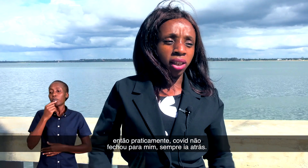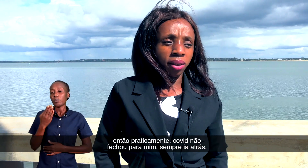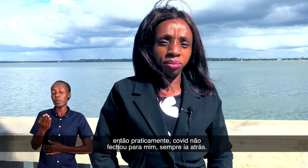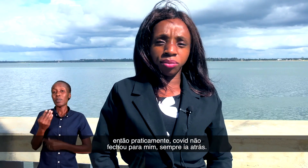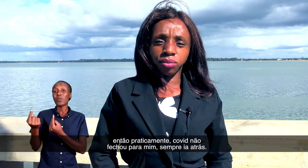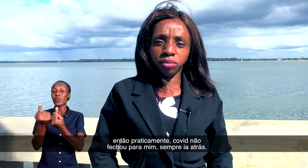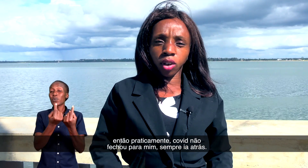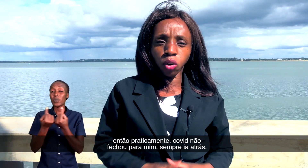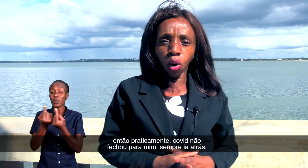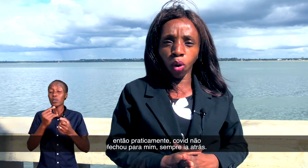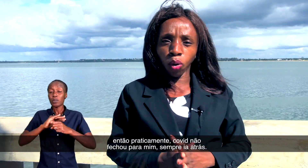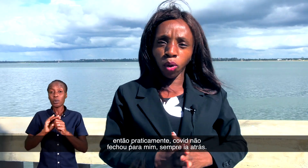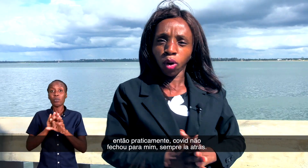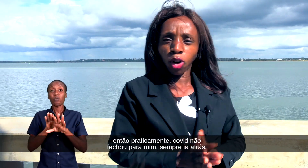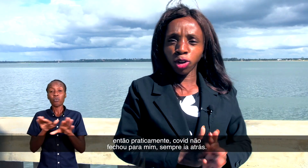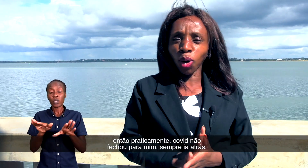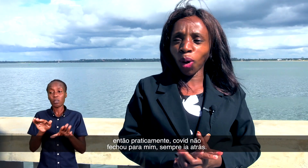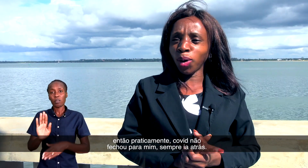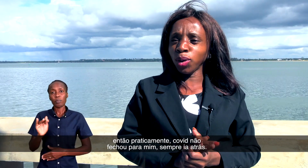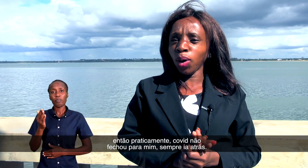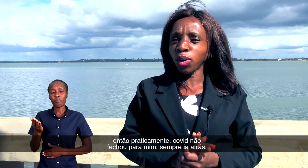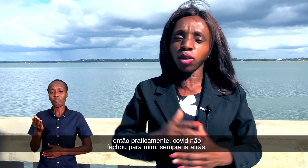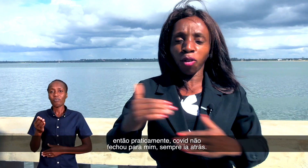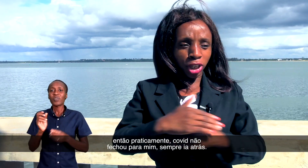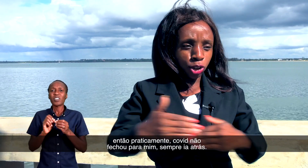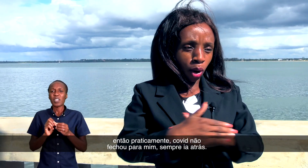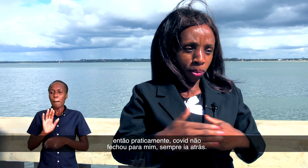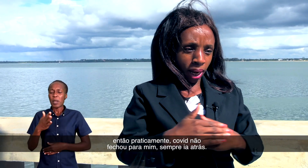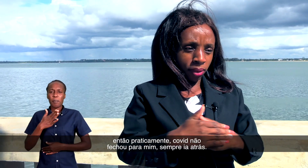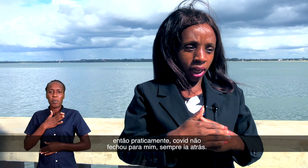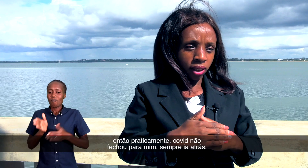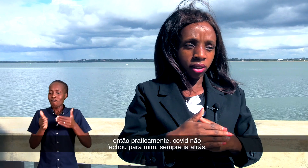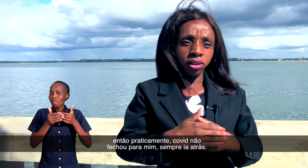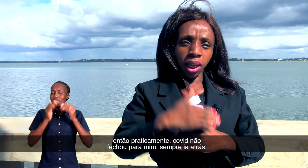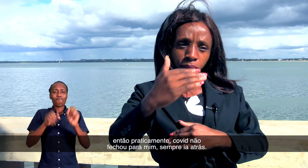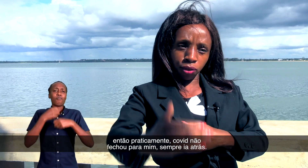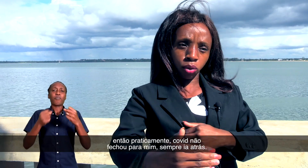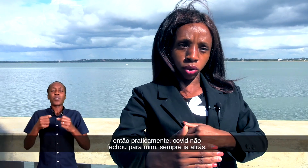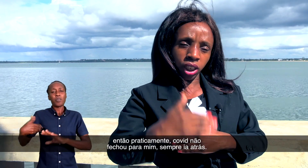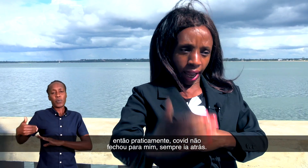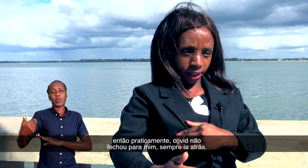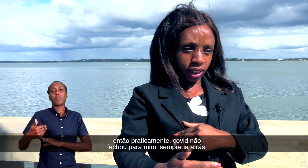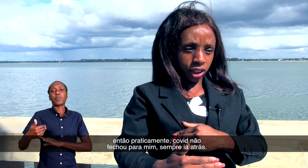não fechou para mim, né? Sempre ia atrás.